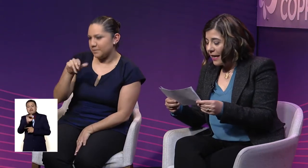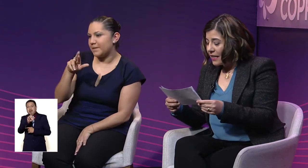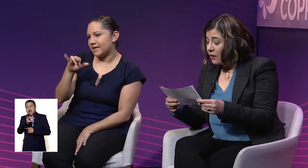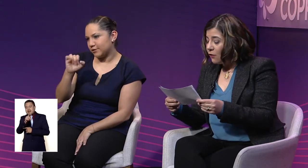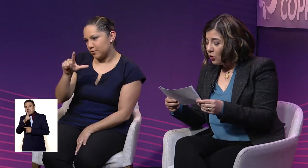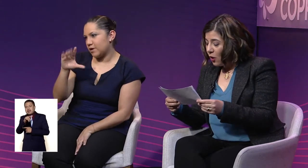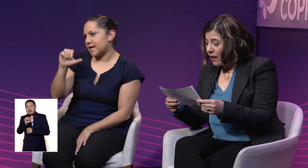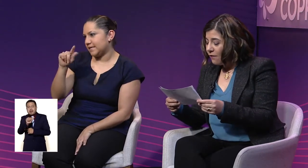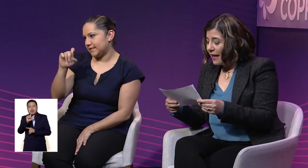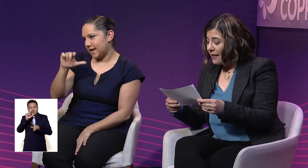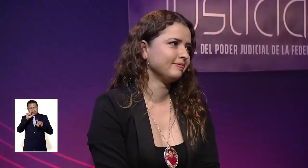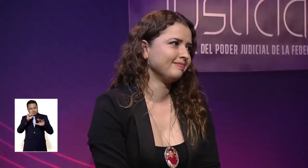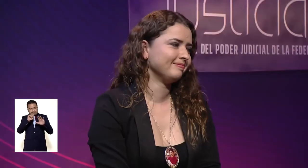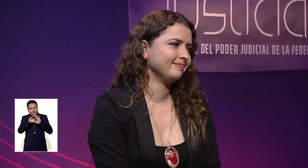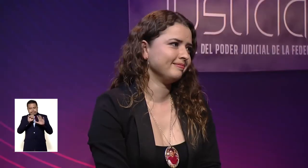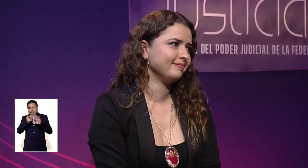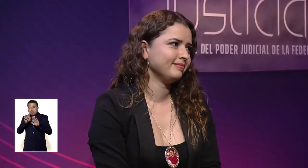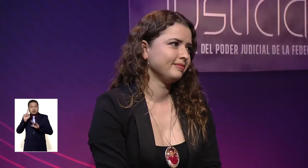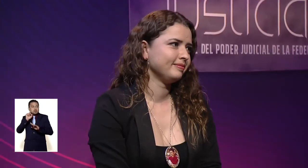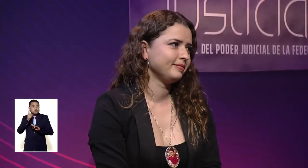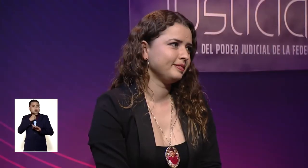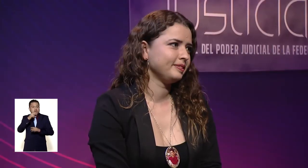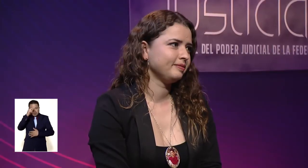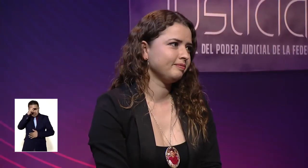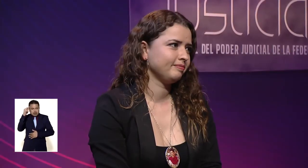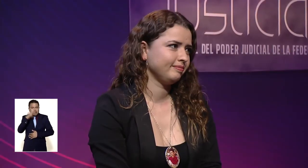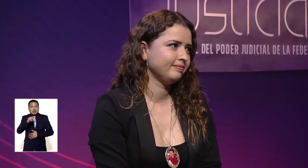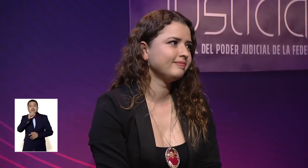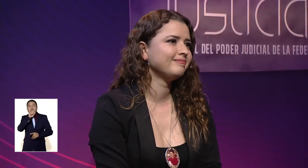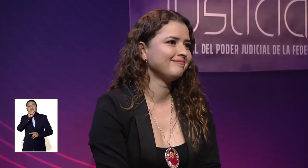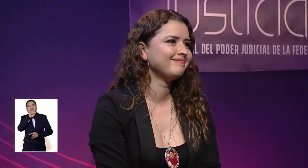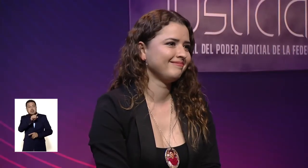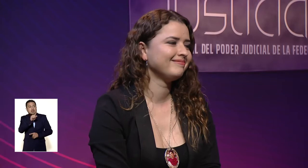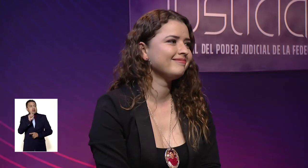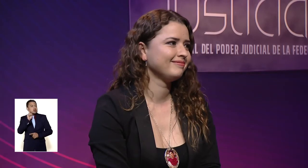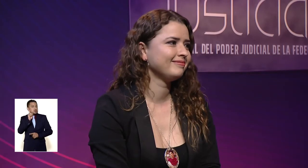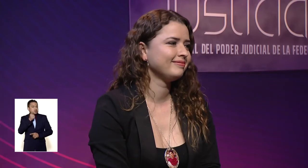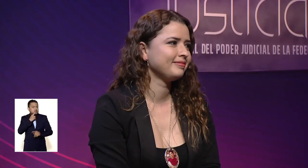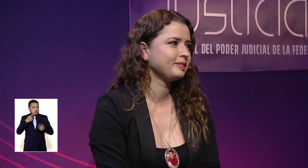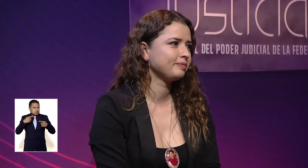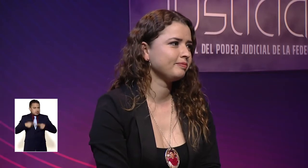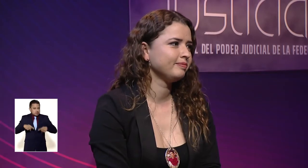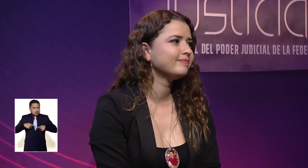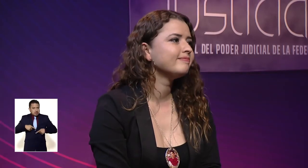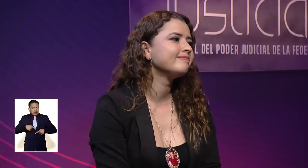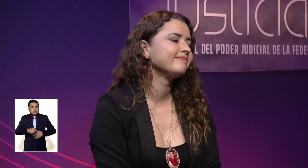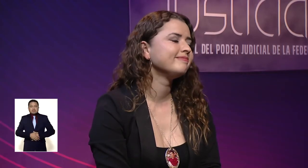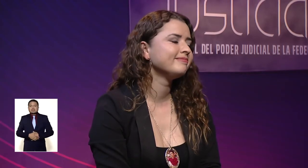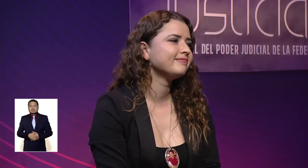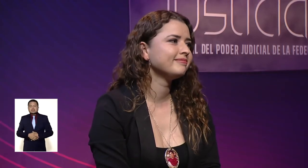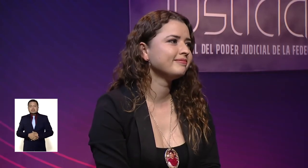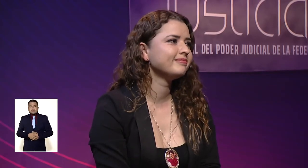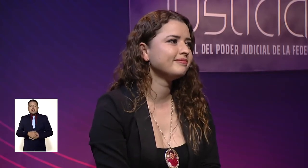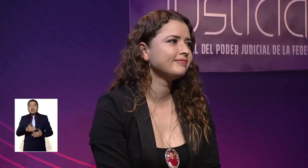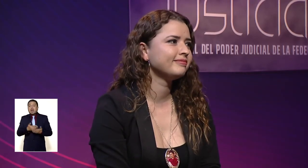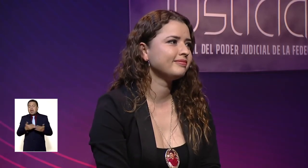es fotógrafa de sordos de México y también ella es una persona sorda. Nos acompaña también aquí